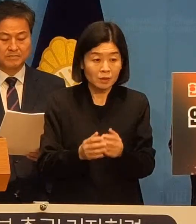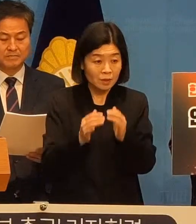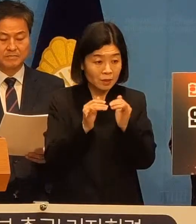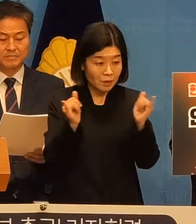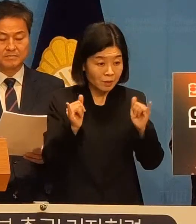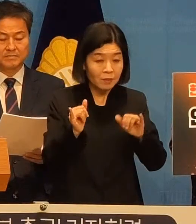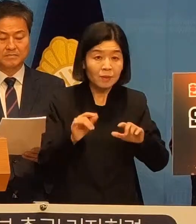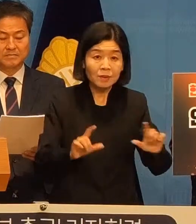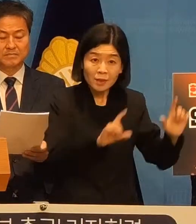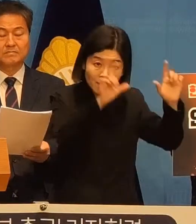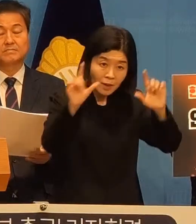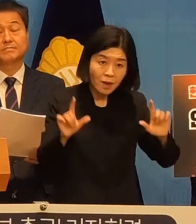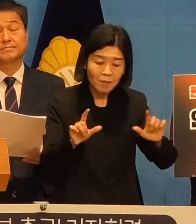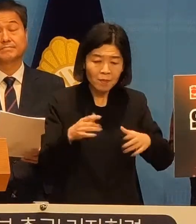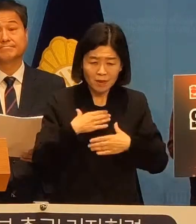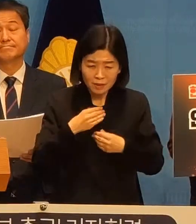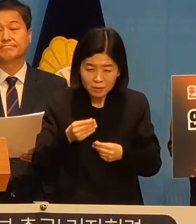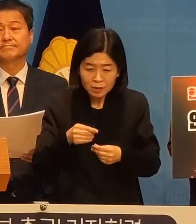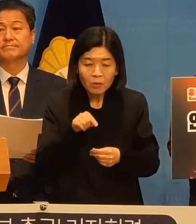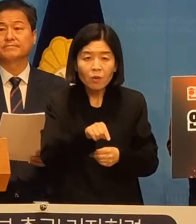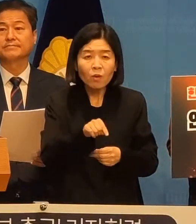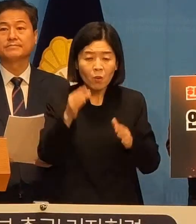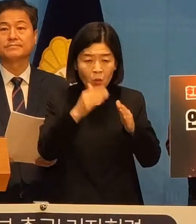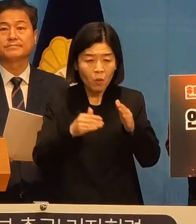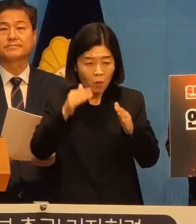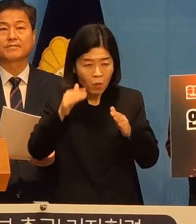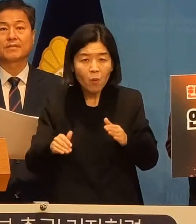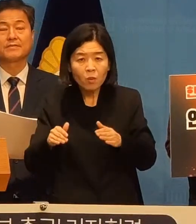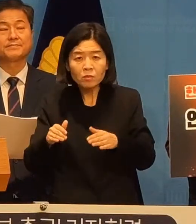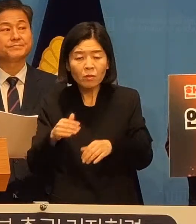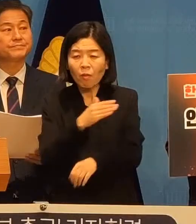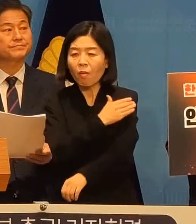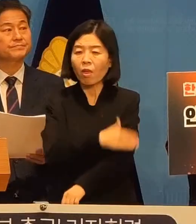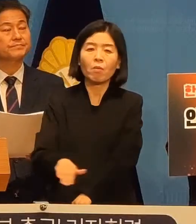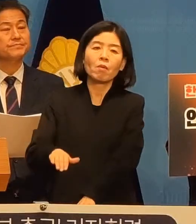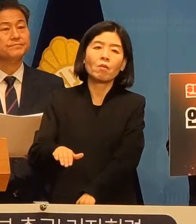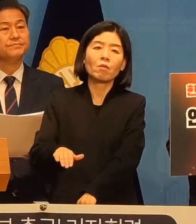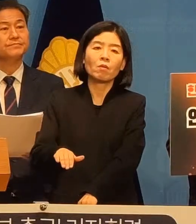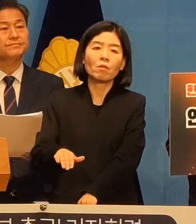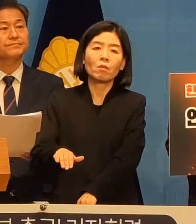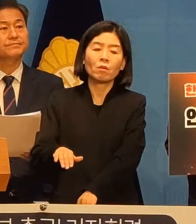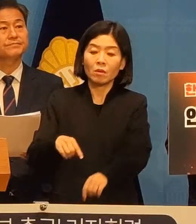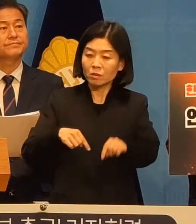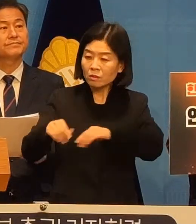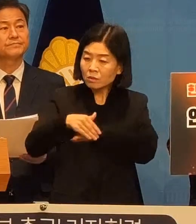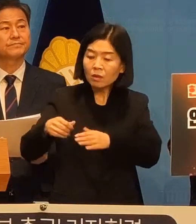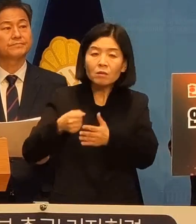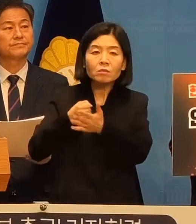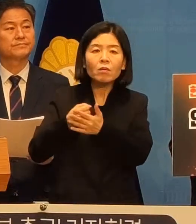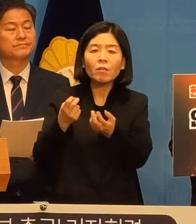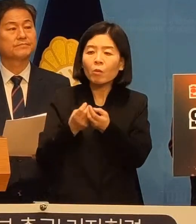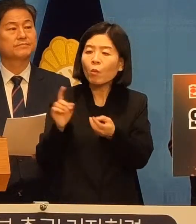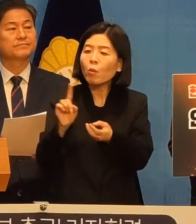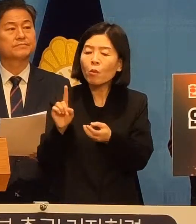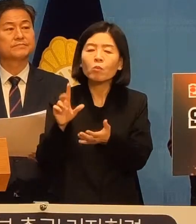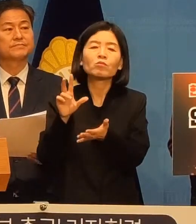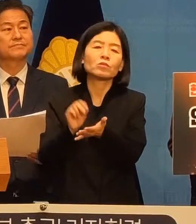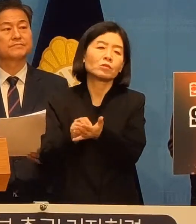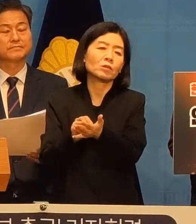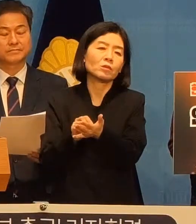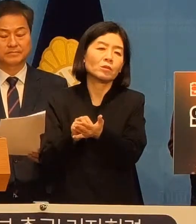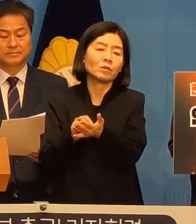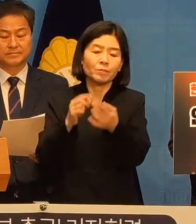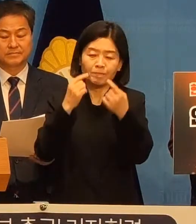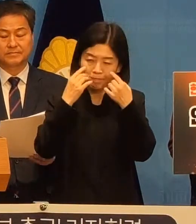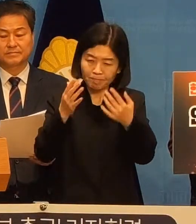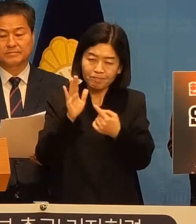삶과 안전 그리고 공공성을 외면한 정책의 결정 방식의 문제를 좀 분명하게 지적하고자